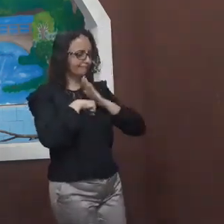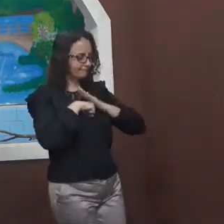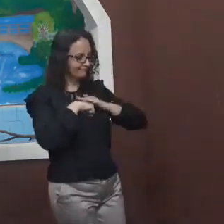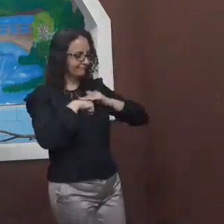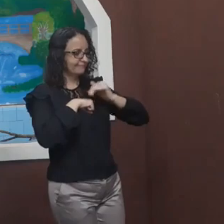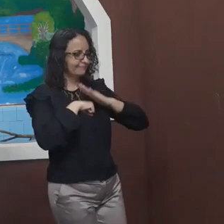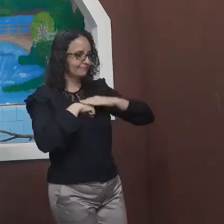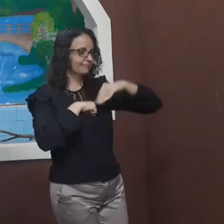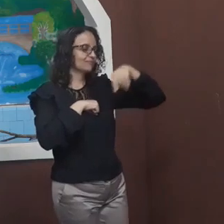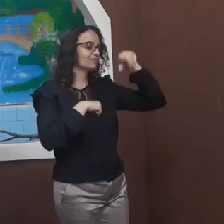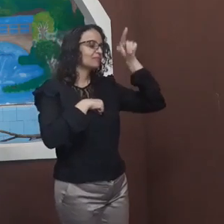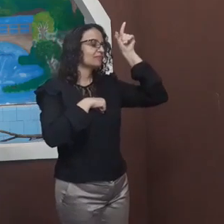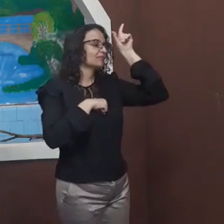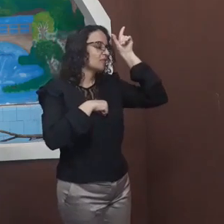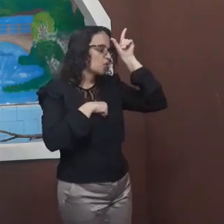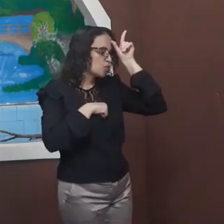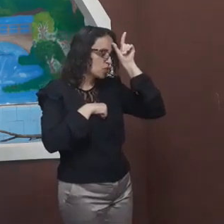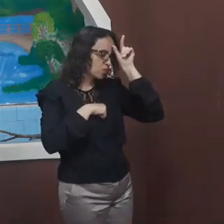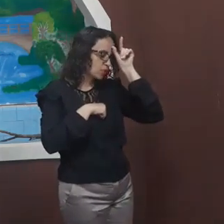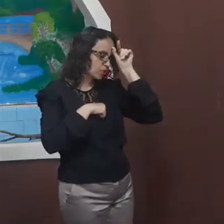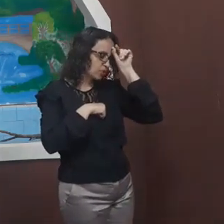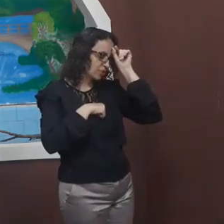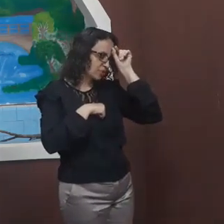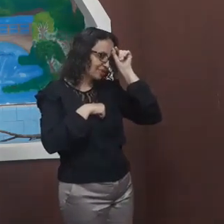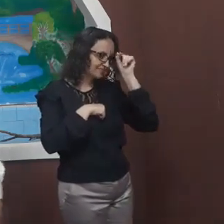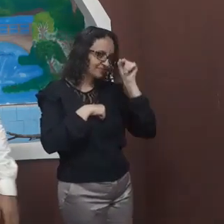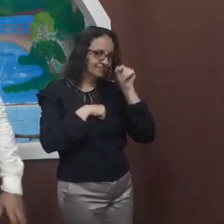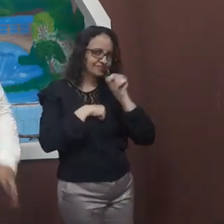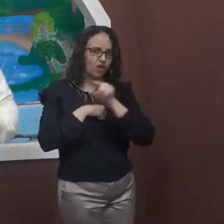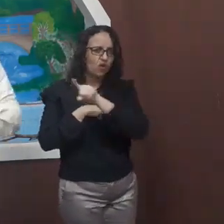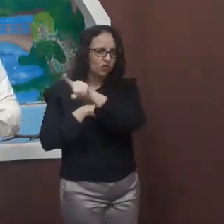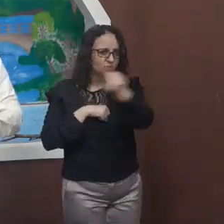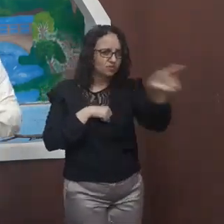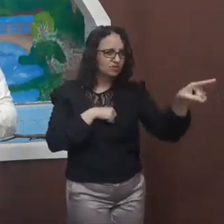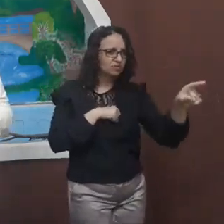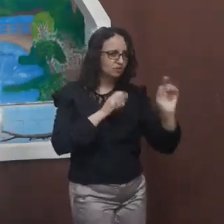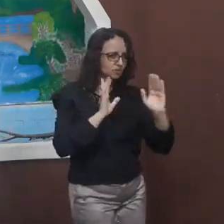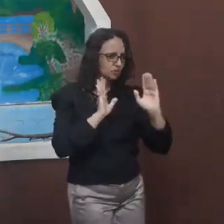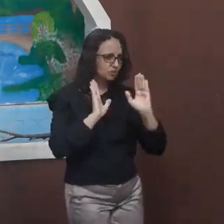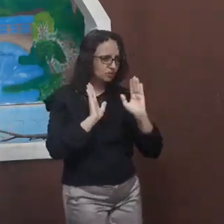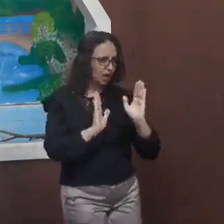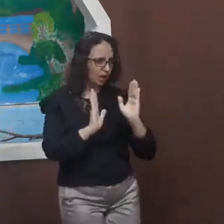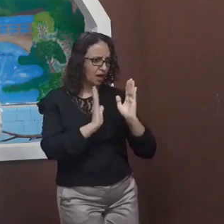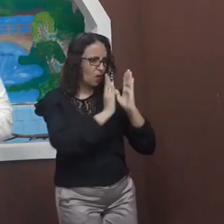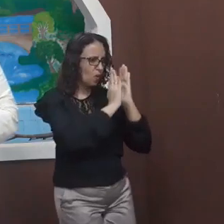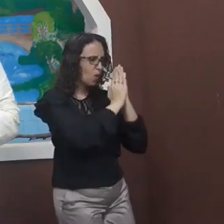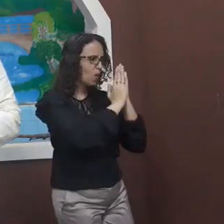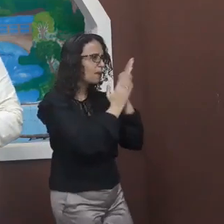eu vos. Você tem ido para Jesus? Eu não estou falando de cansaço físico, irmão.